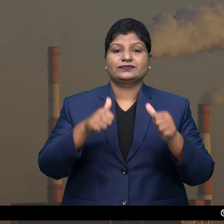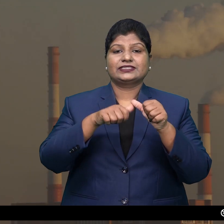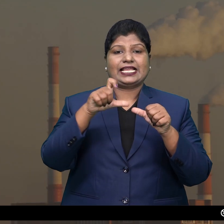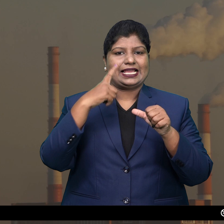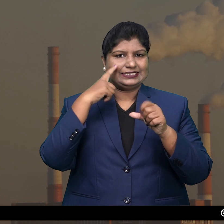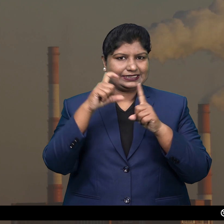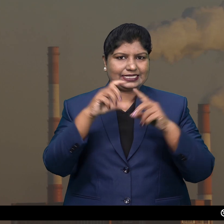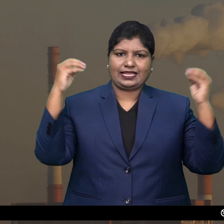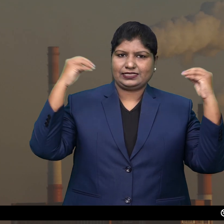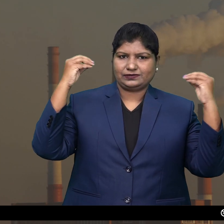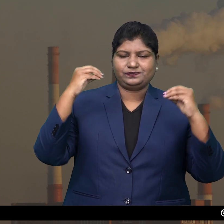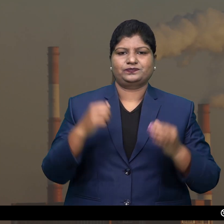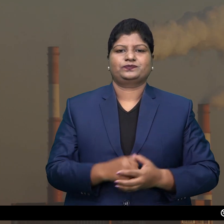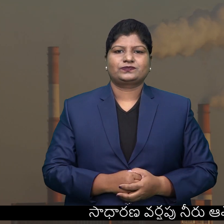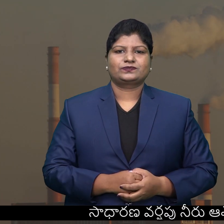ఆమ్లవర్షం.